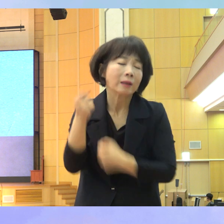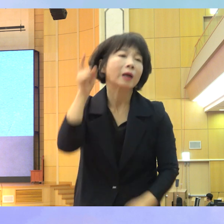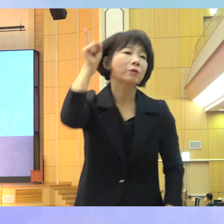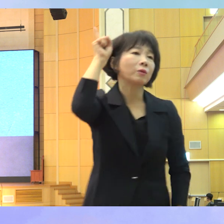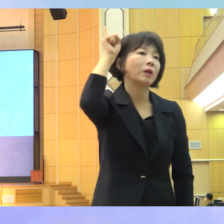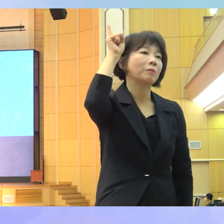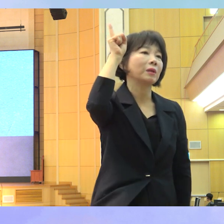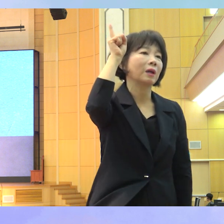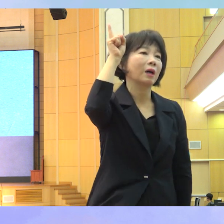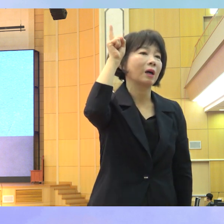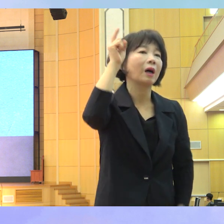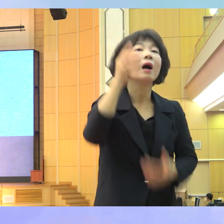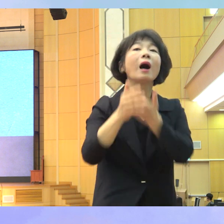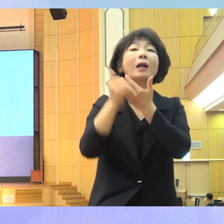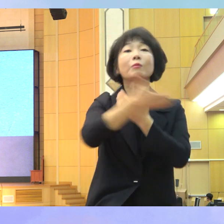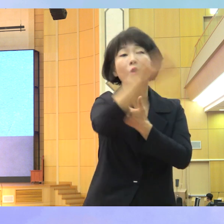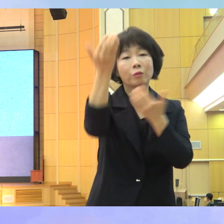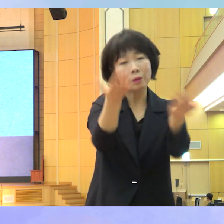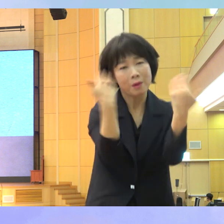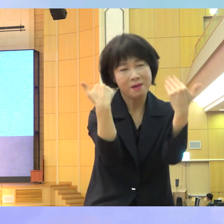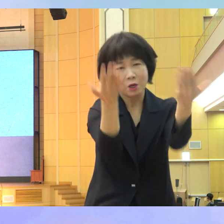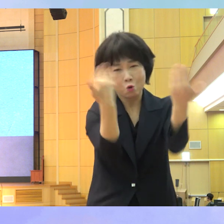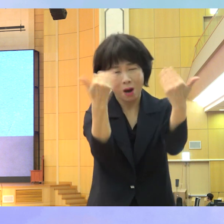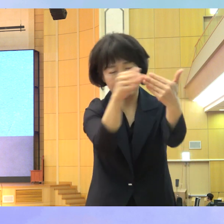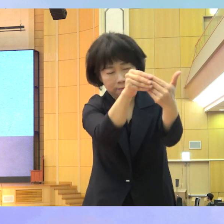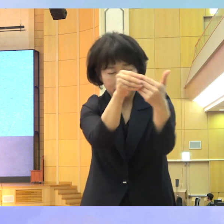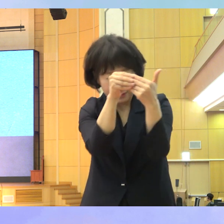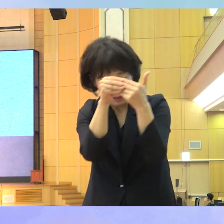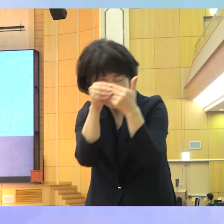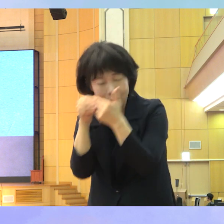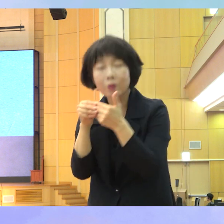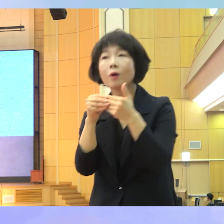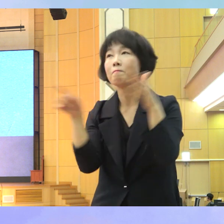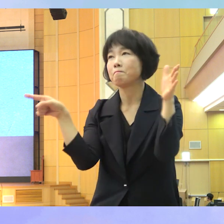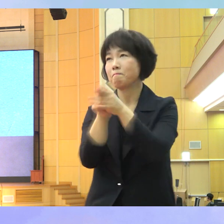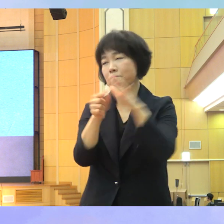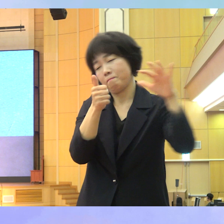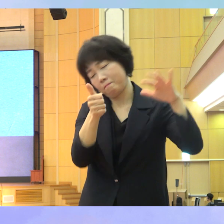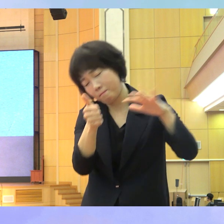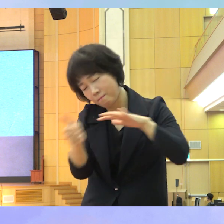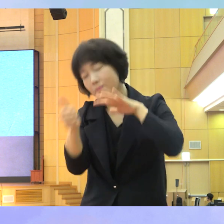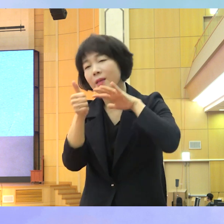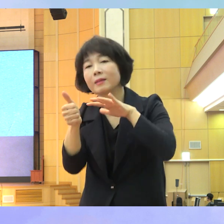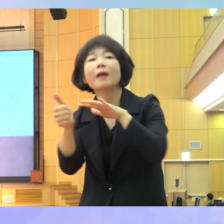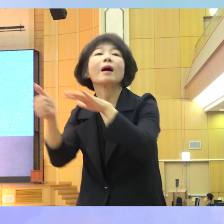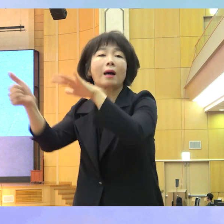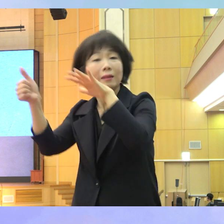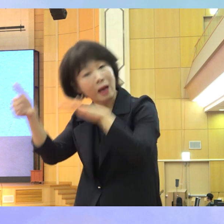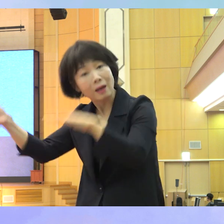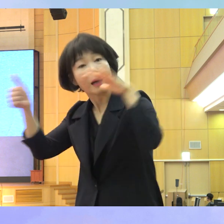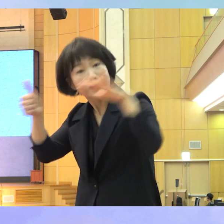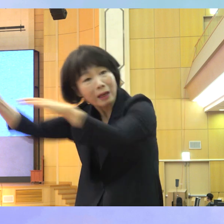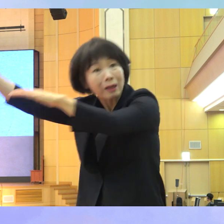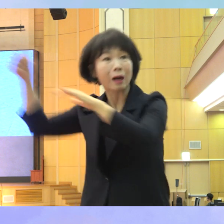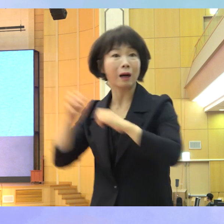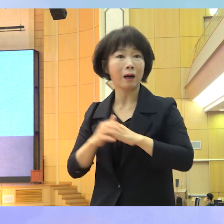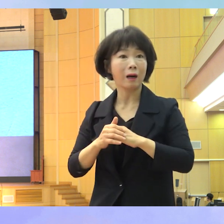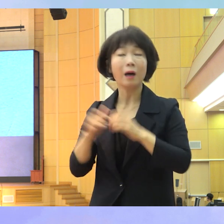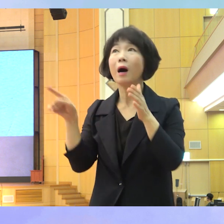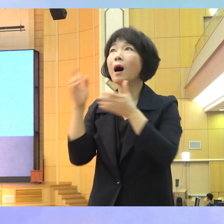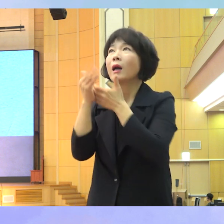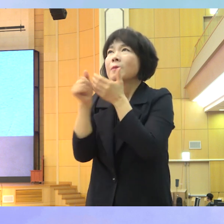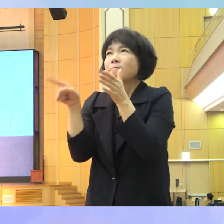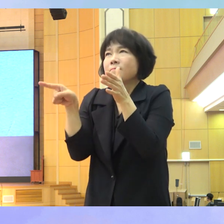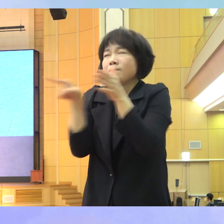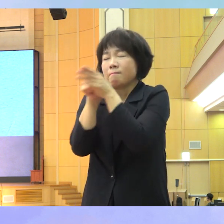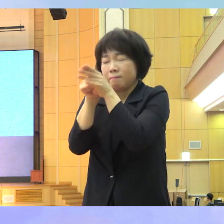나를 이끌고 가실 것이다. 이것을 내가 믿고 또 의지하는, 내가 믿고 의지하는